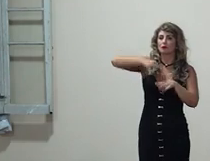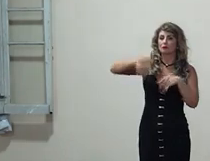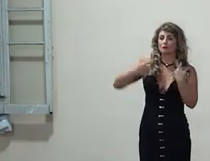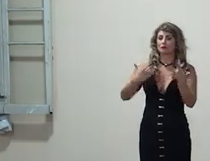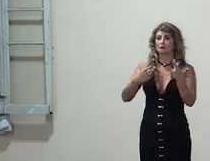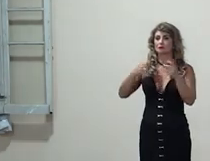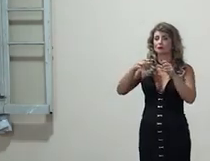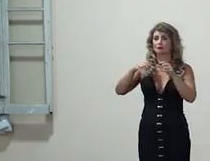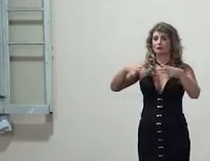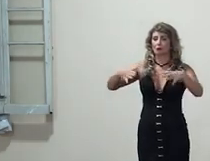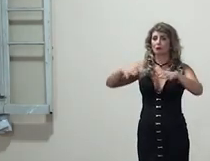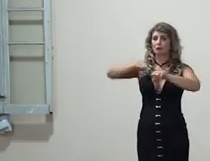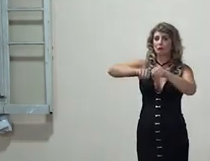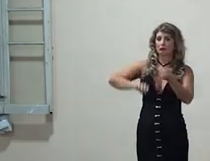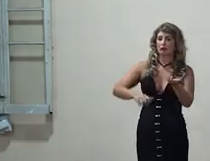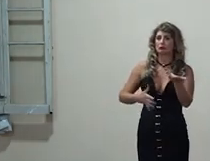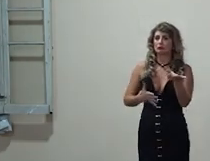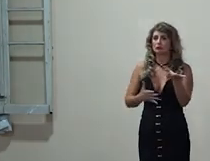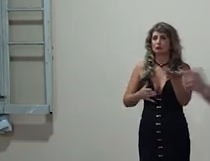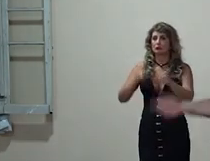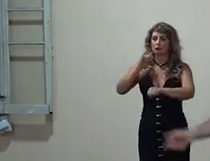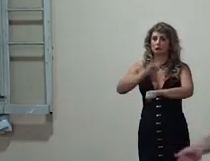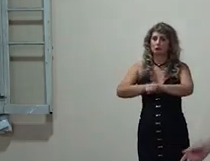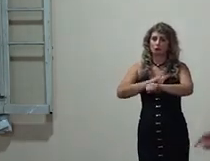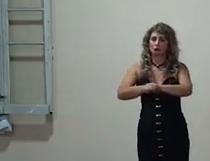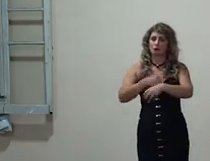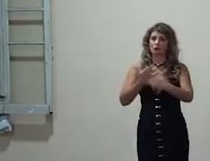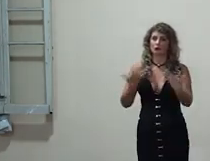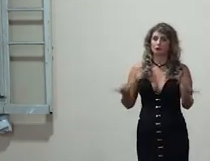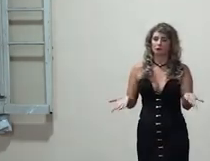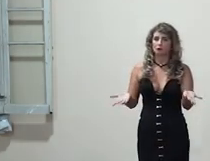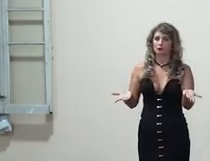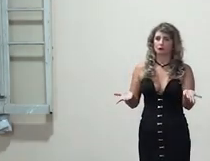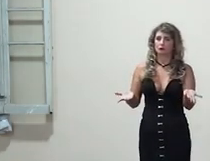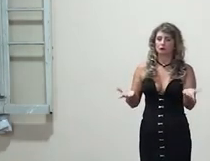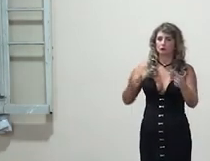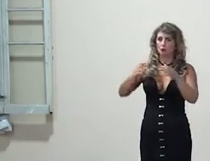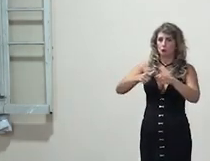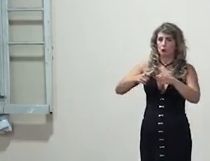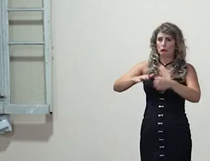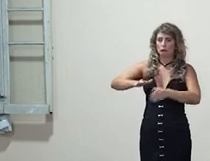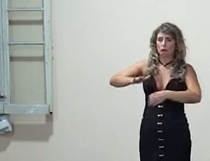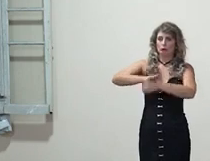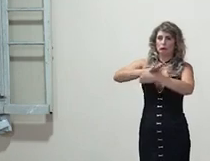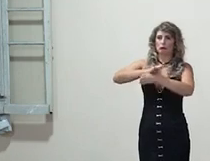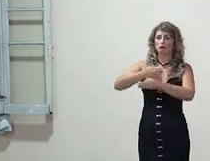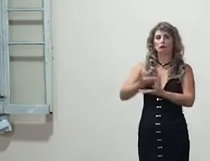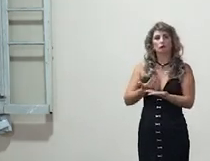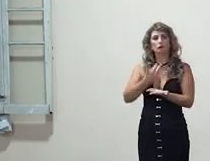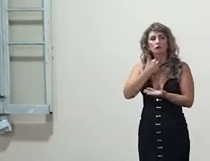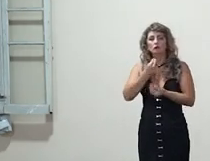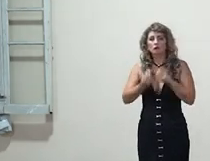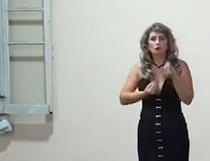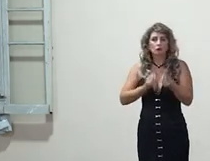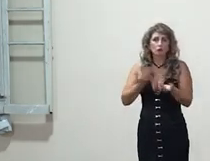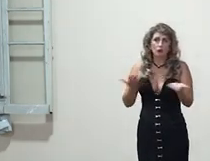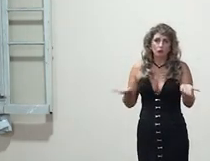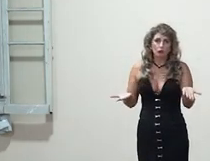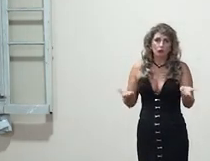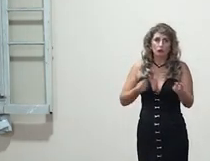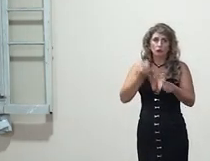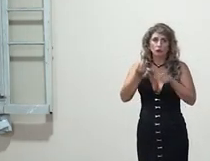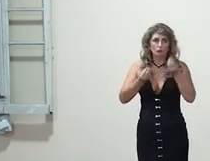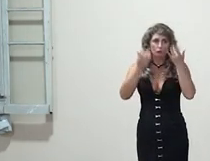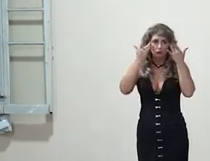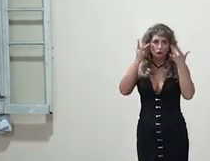pia quebrada, com o banheiro com o ralo entupido. Eu não sei.